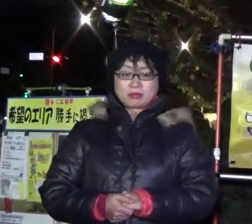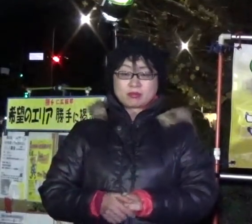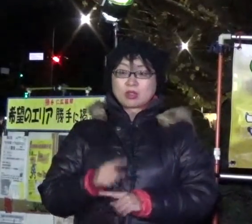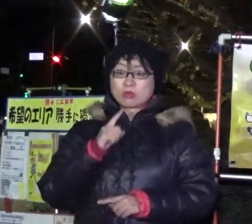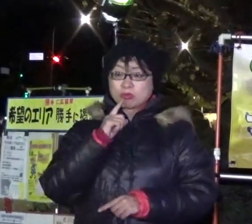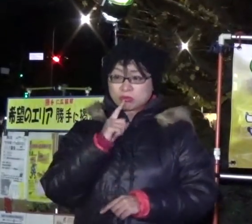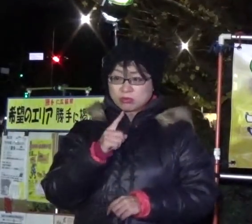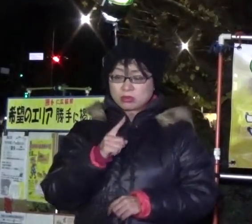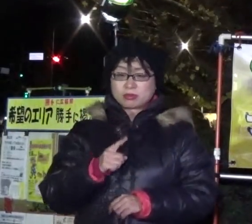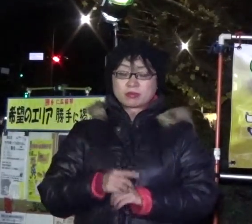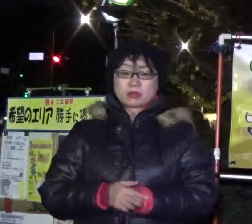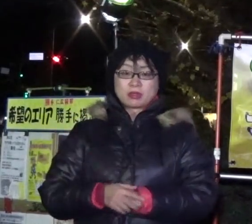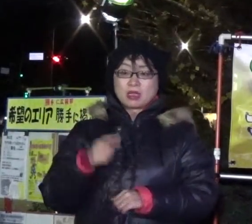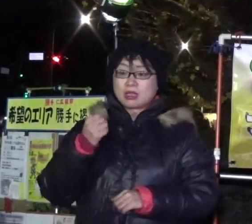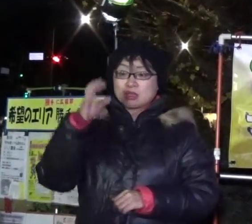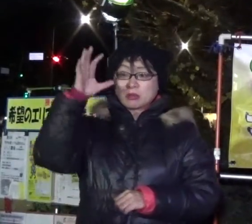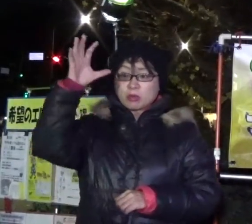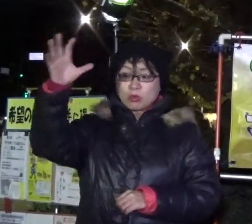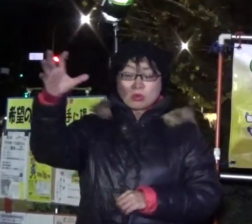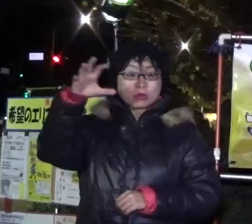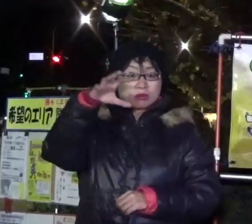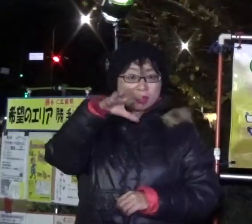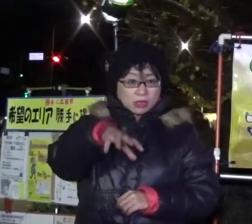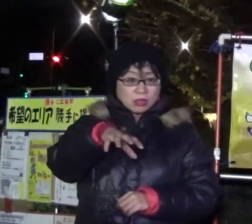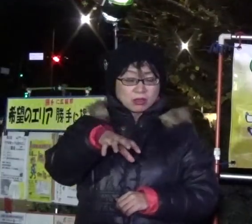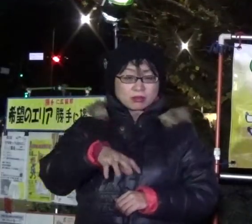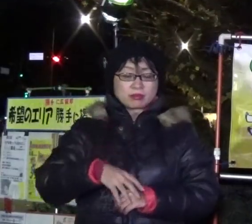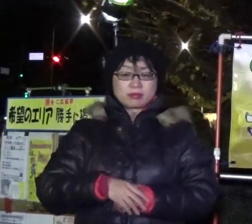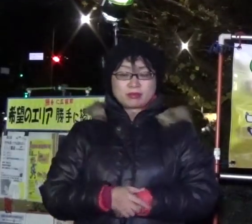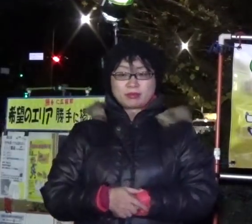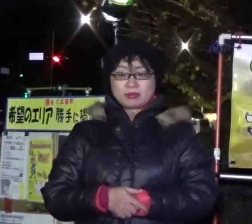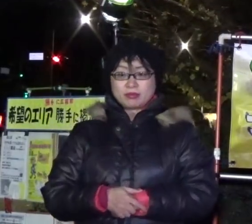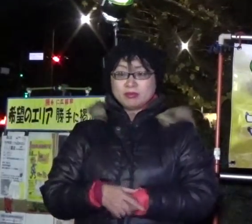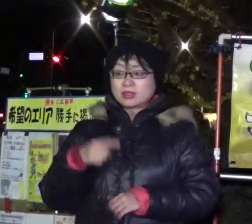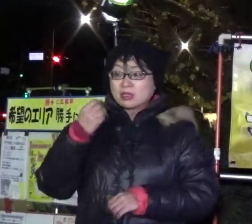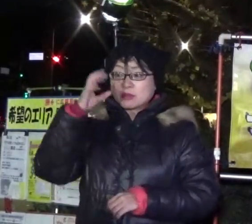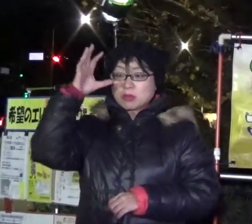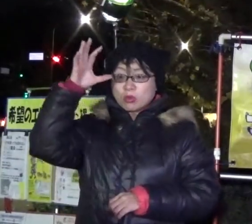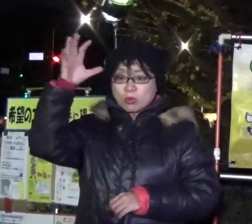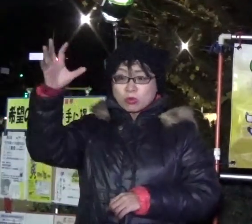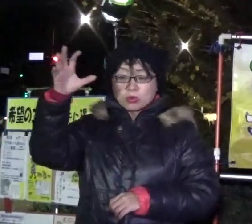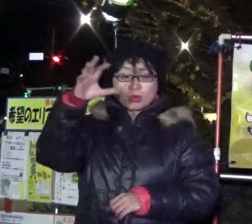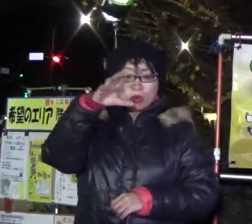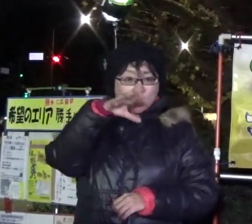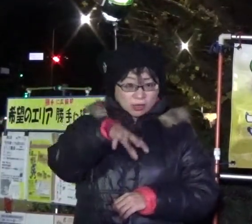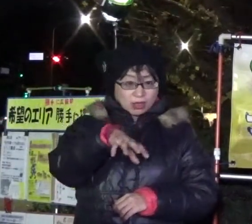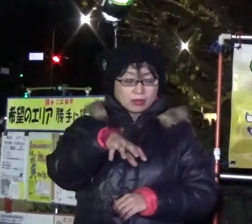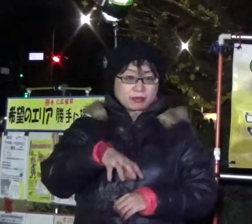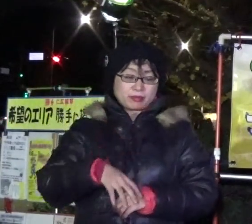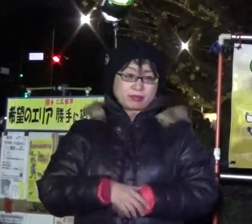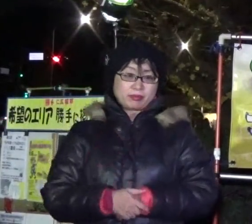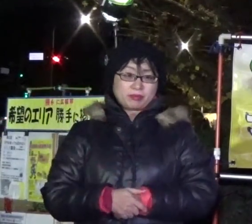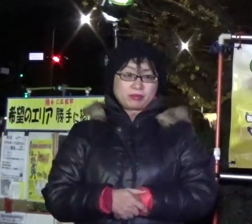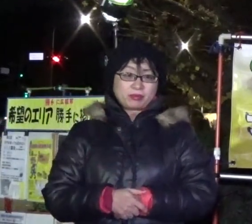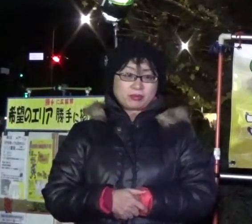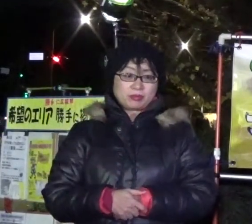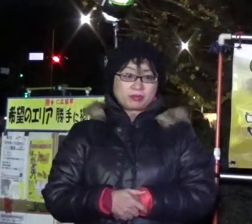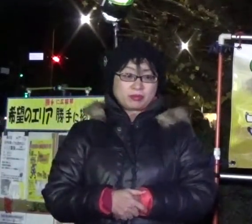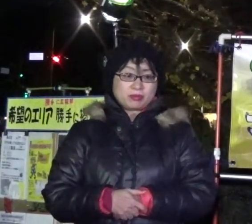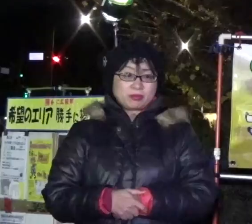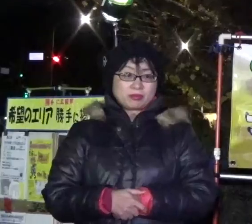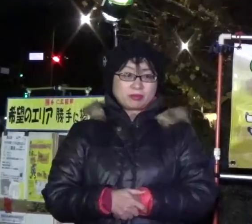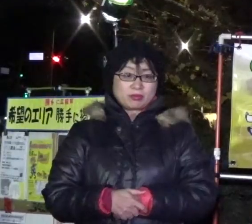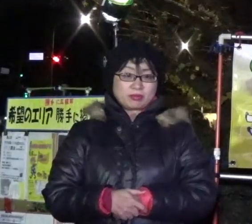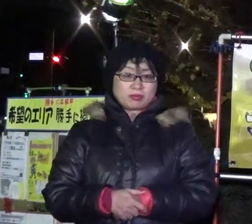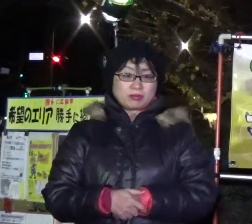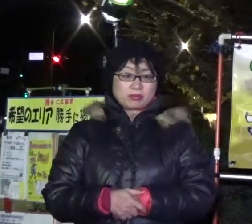ていただければ、希望のエリアでしょね、希望のエリアでしょね、あ